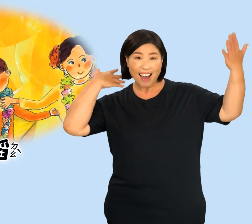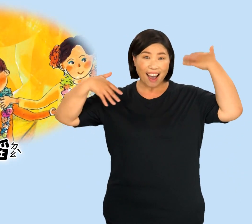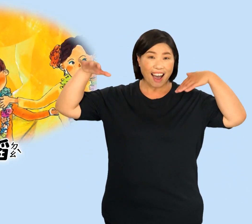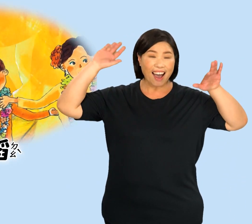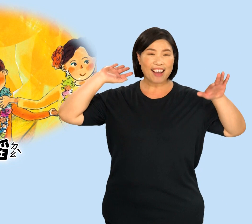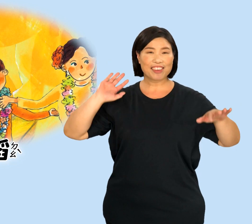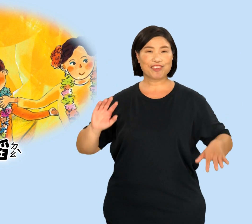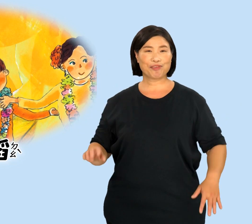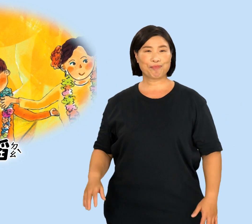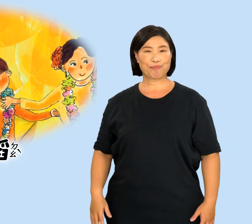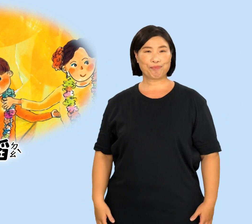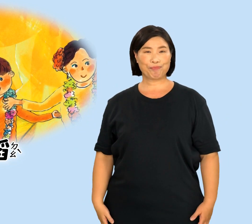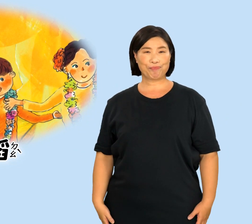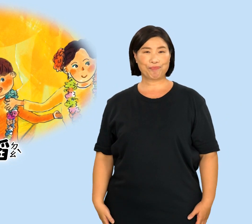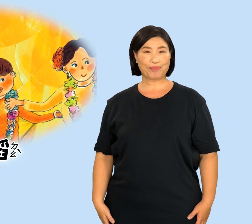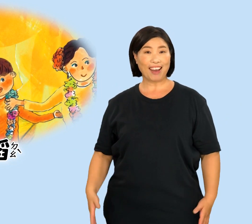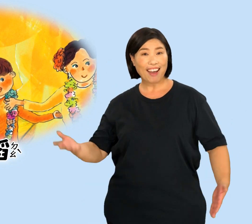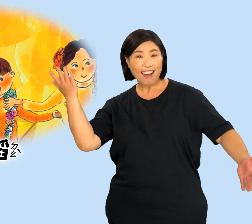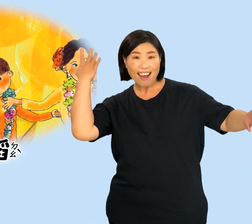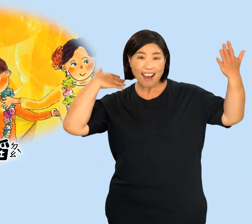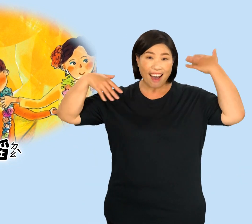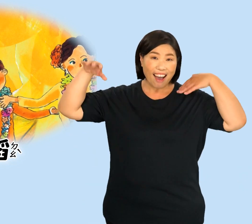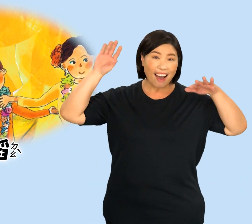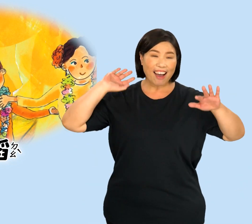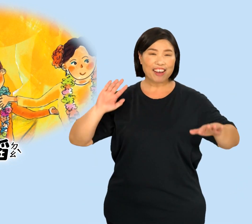舞蹈，舞蹈。